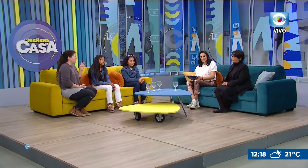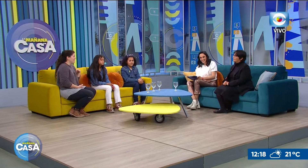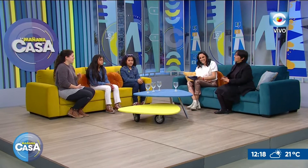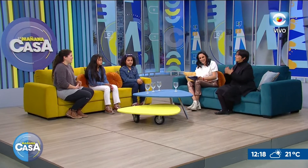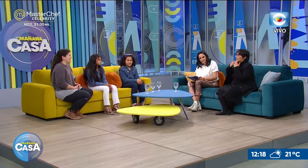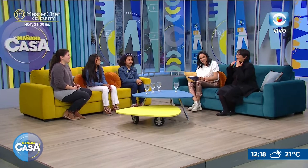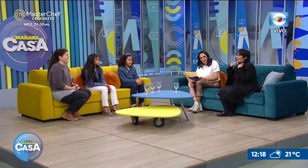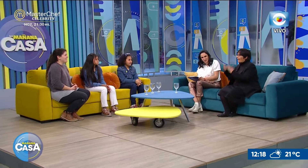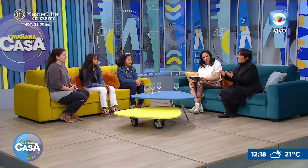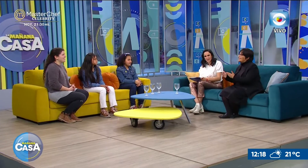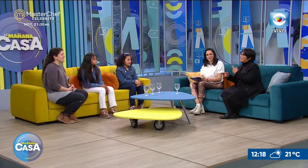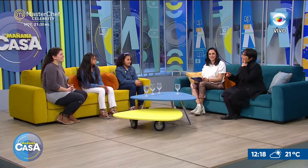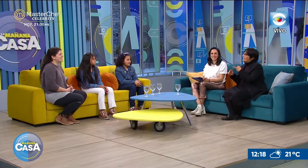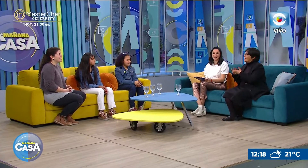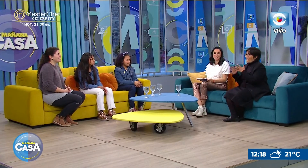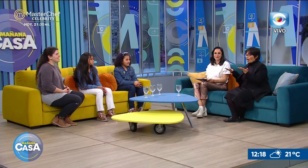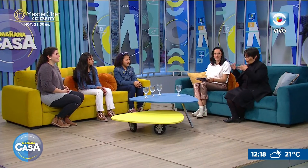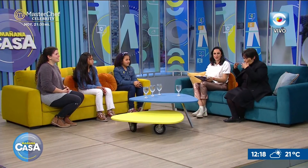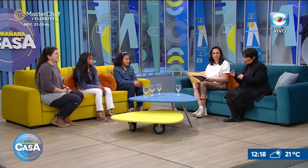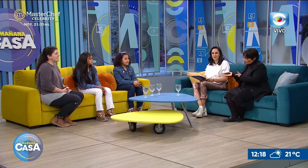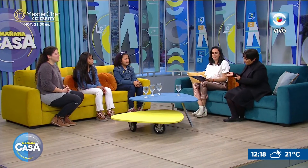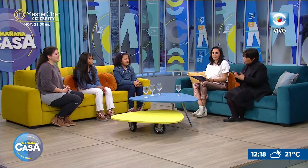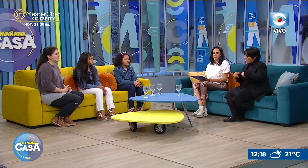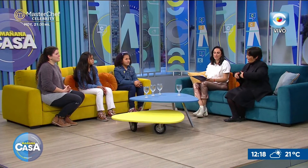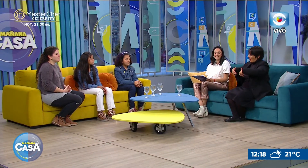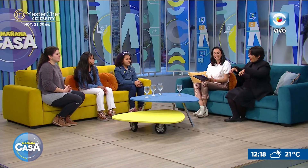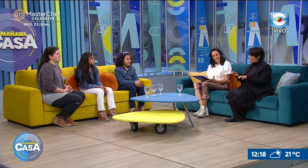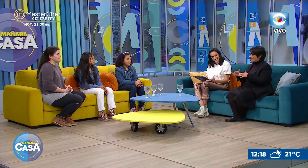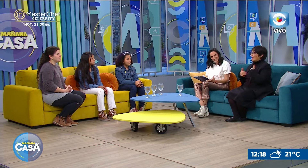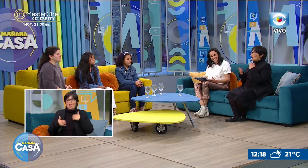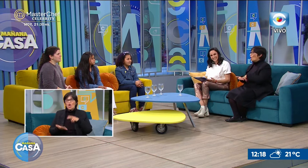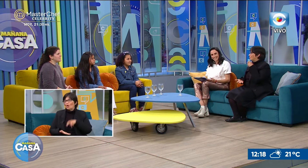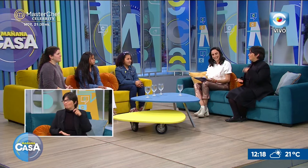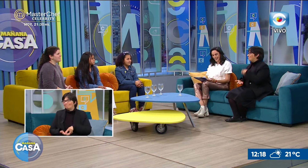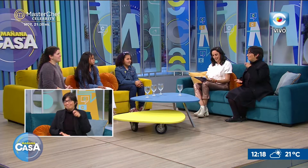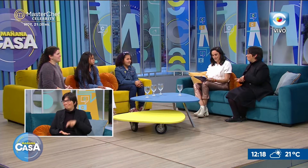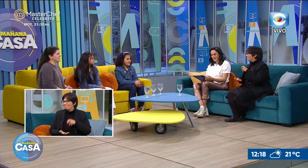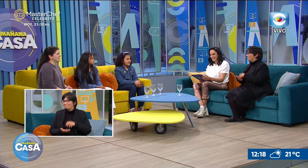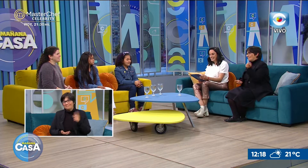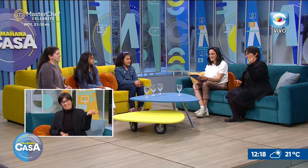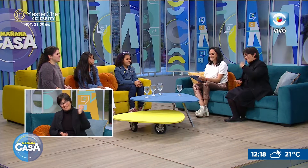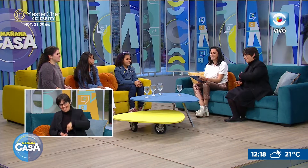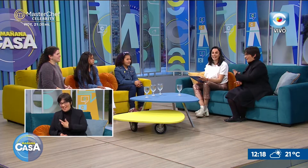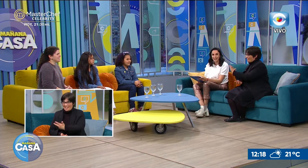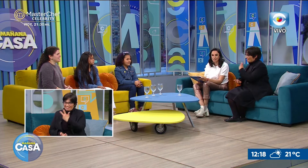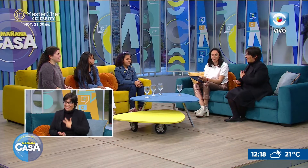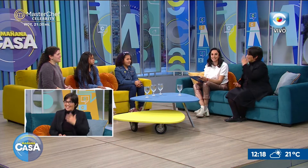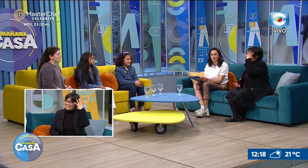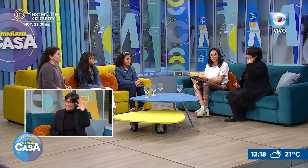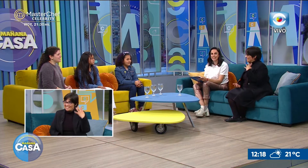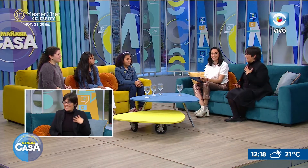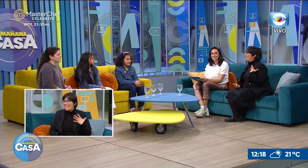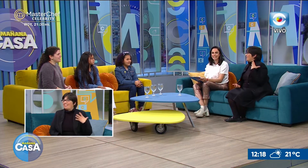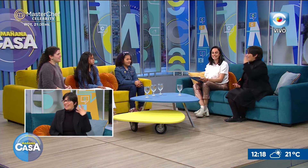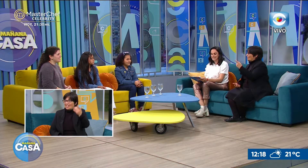Muchas gracias Petru, es momento de recibir en nuestro living, estamos felices de tenerlas hoy aquí a Cecilia Rampa,